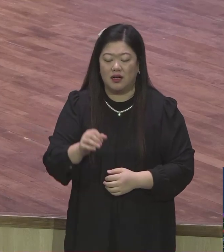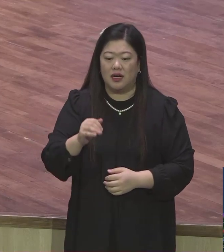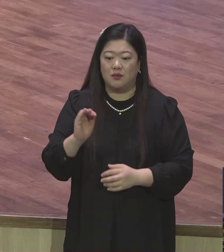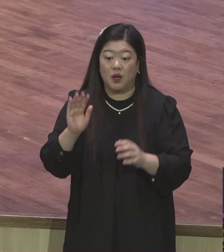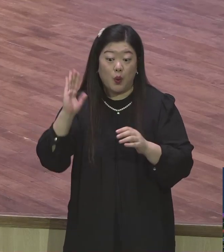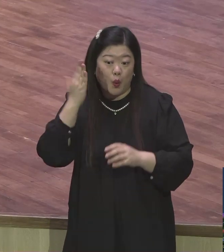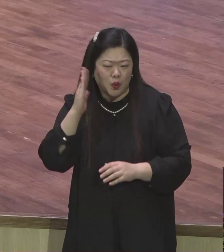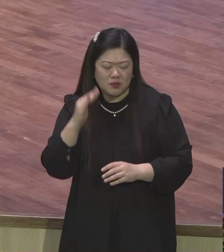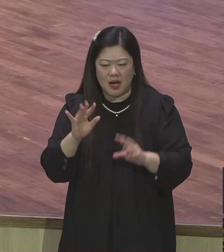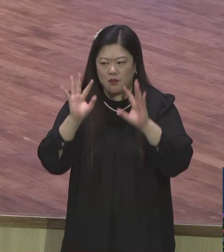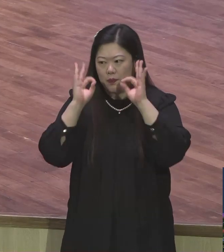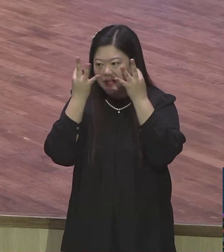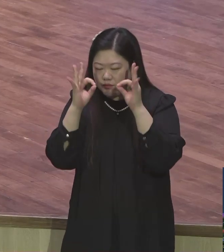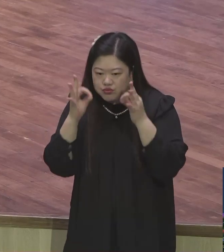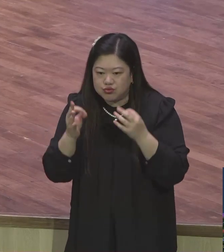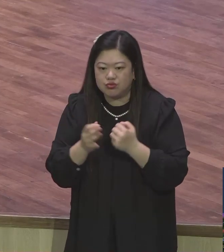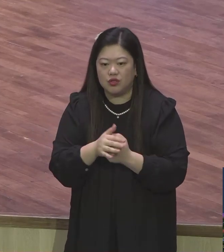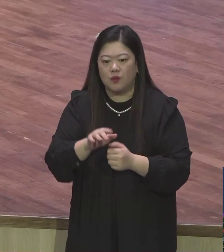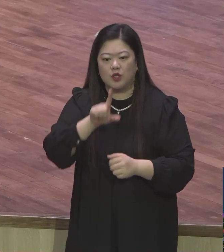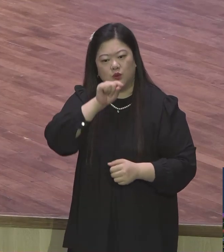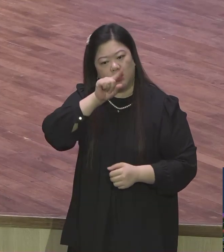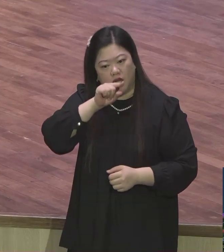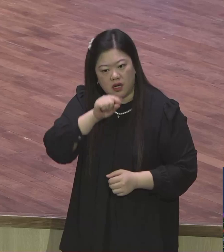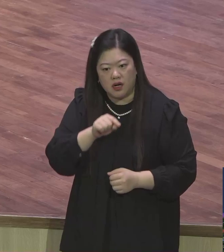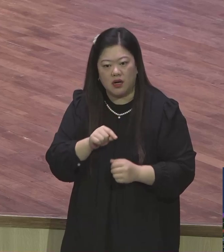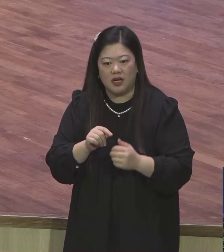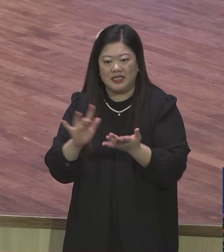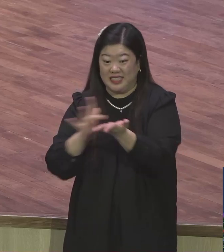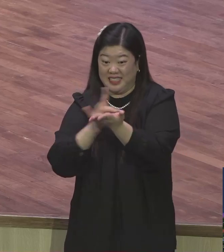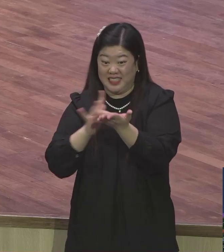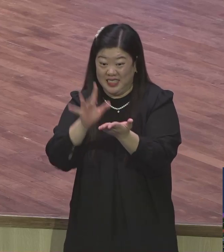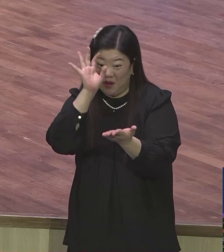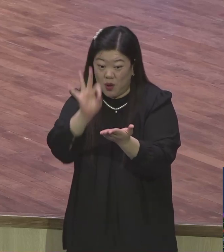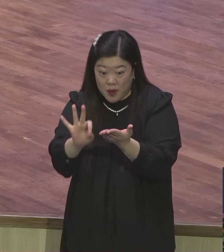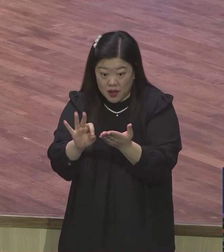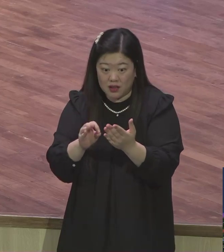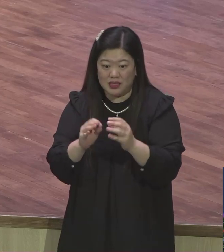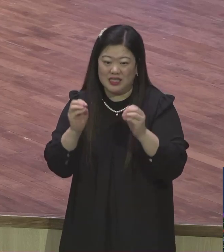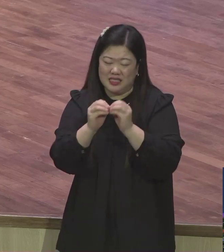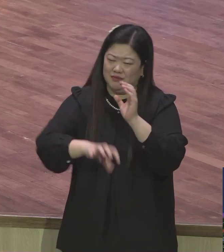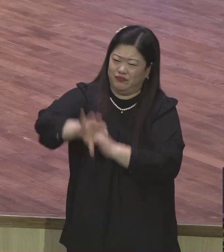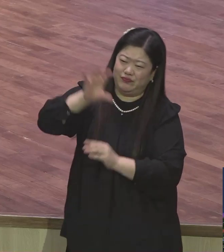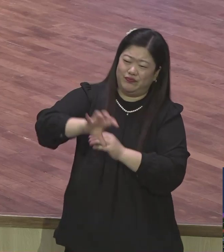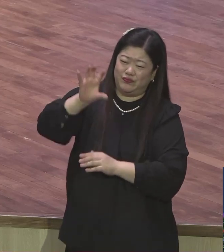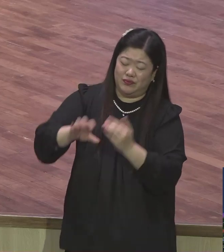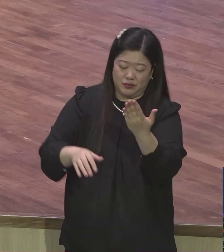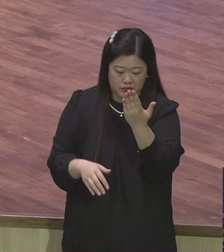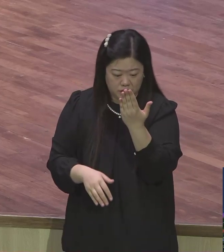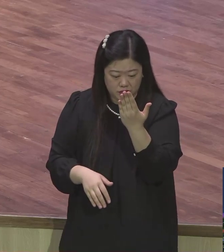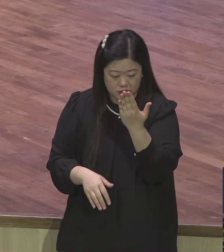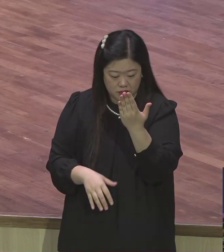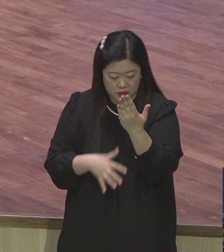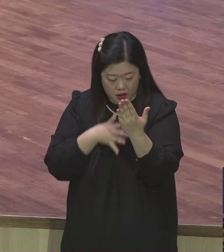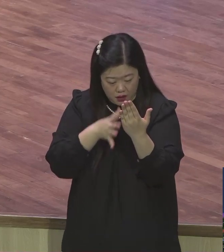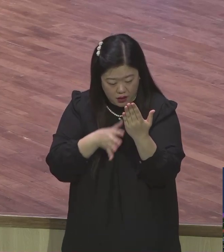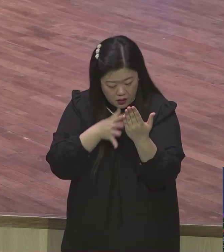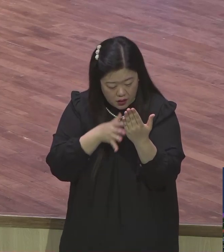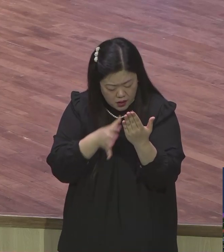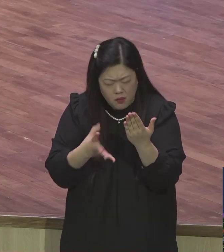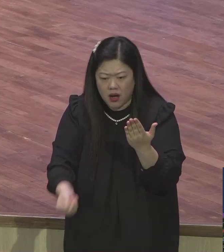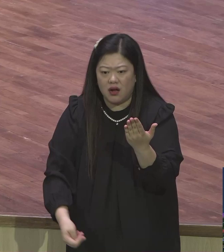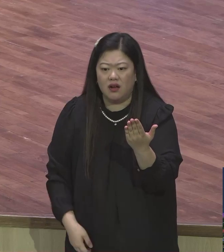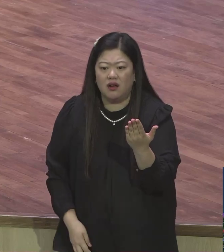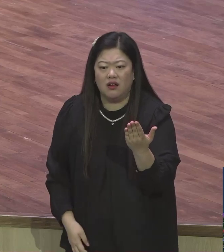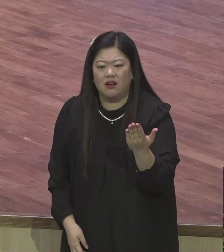영향을 끼치고 있기 때문에, 그렇기 때문에 더더욱 어떻게 해요? 그리스도 안에 있는 삶.